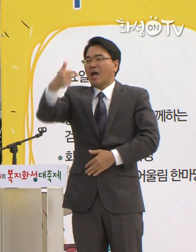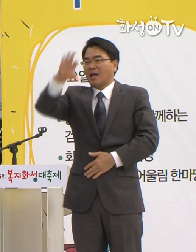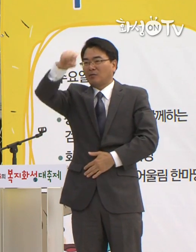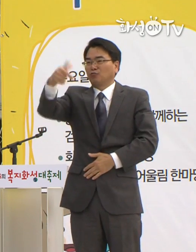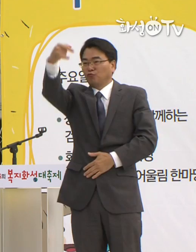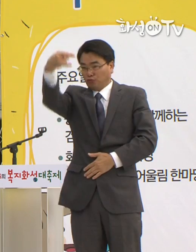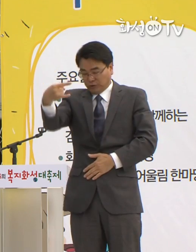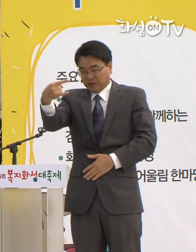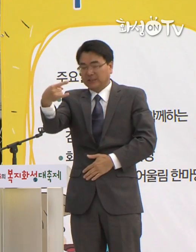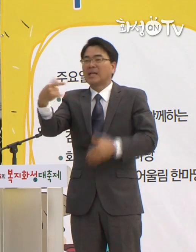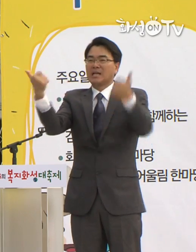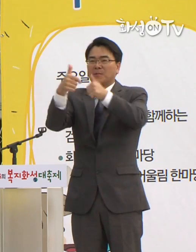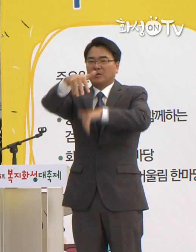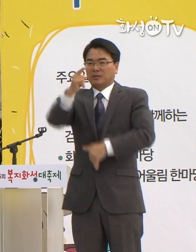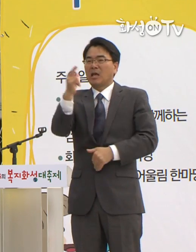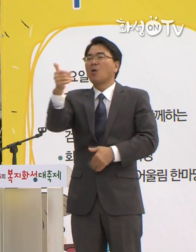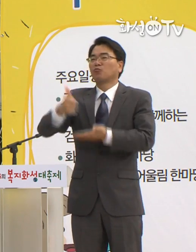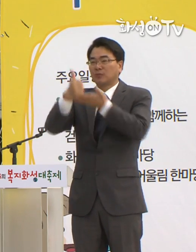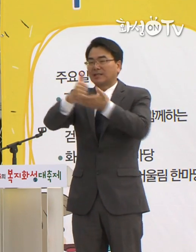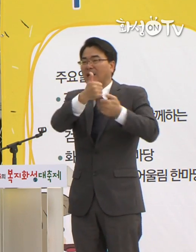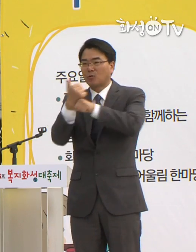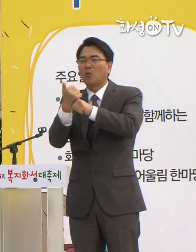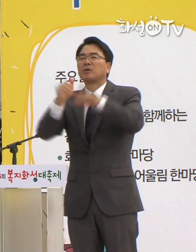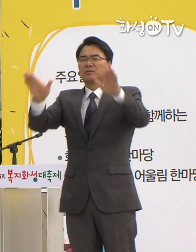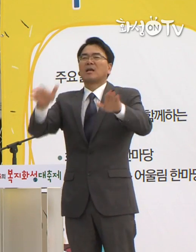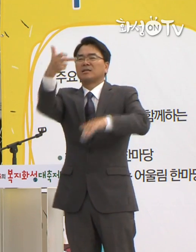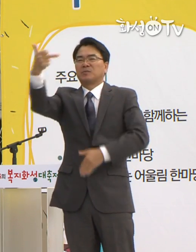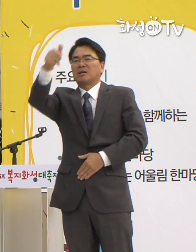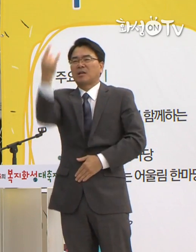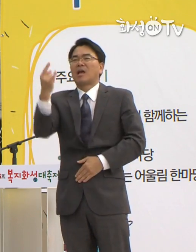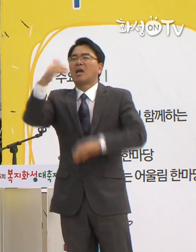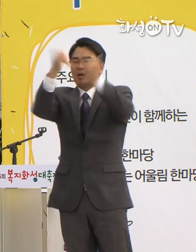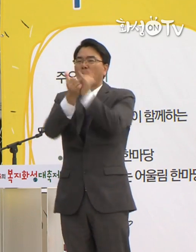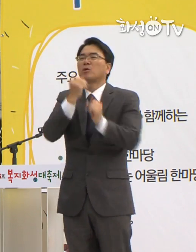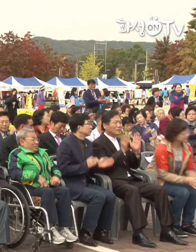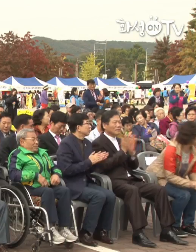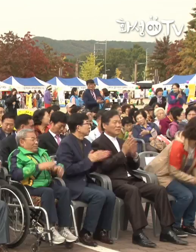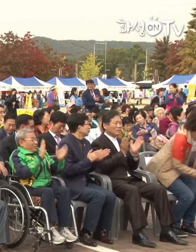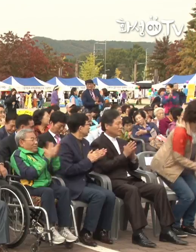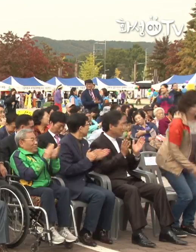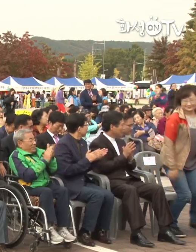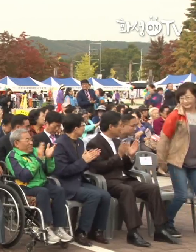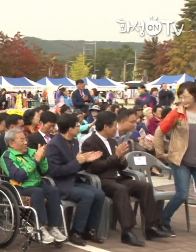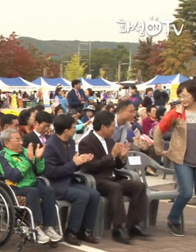계속 진행되겠습니다. 이것으로 제17회 사회복지날 기념식을 마치도록 하겠습니다. 감사합니다.